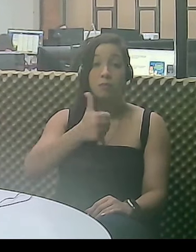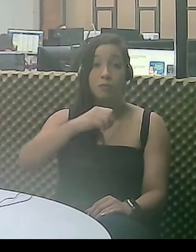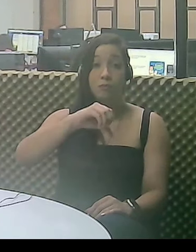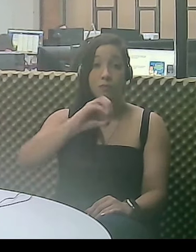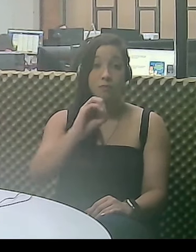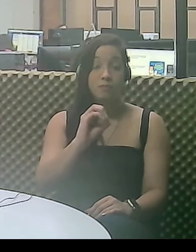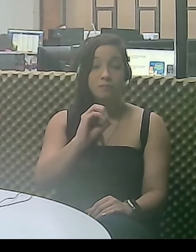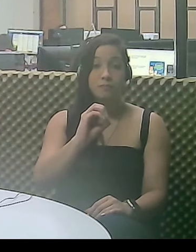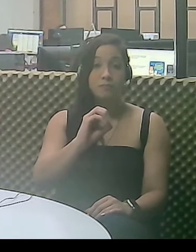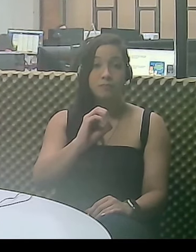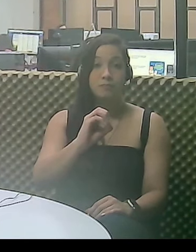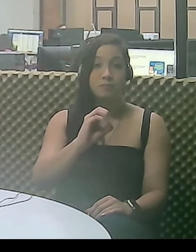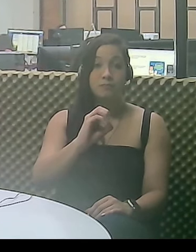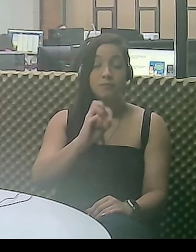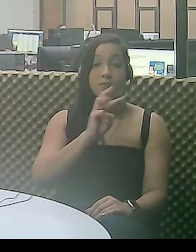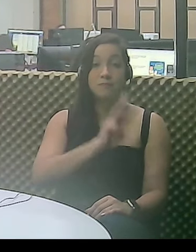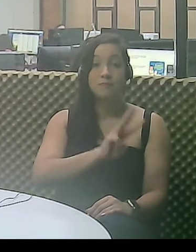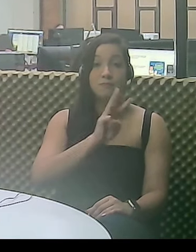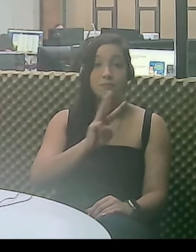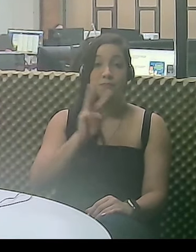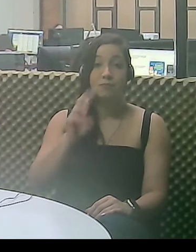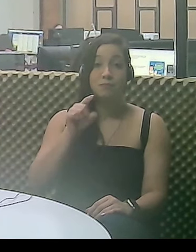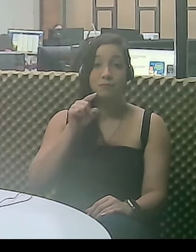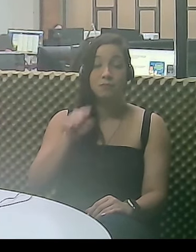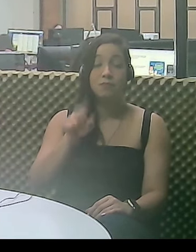190. Acesse o